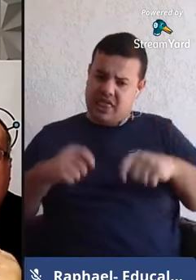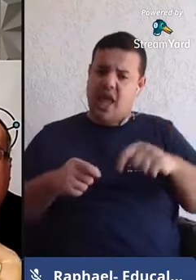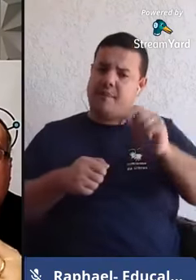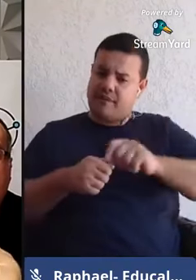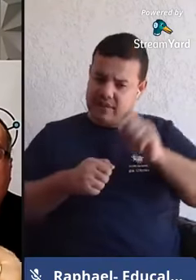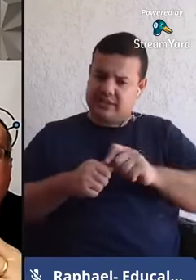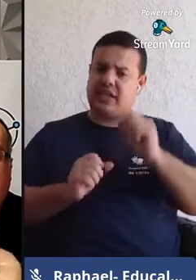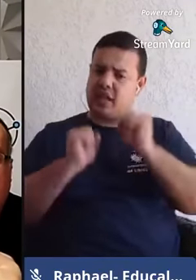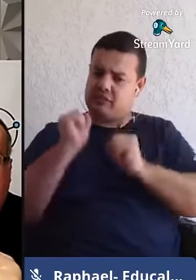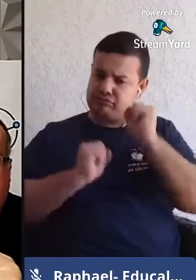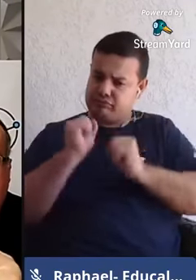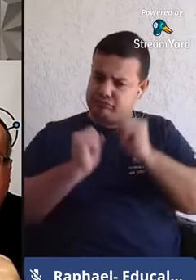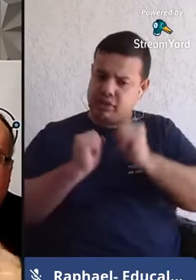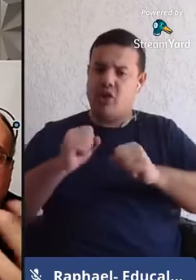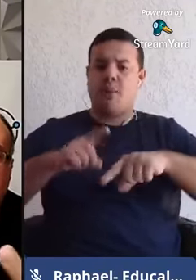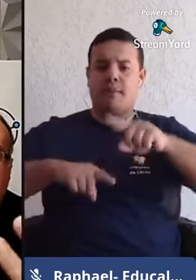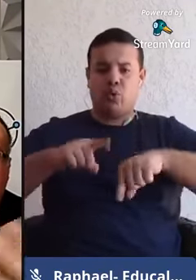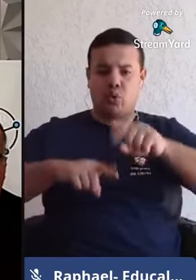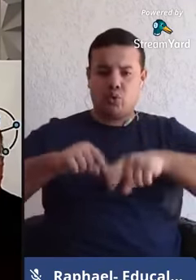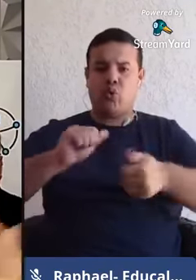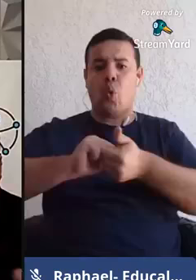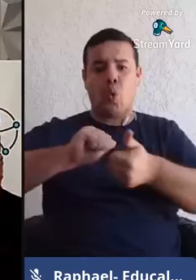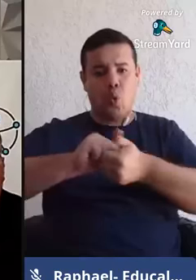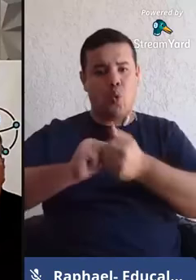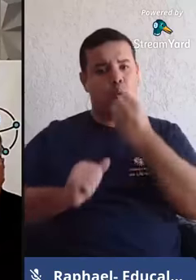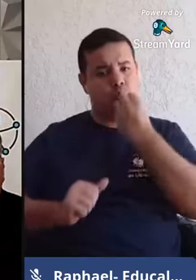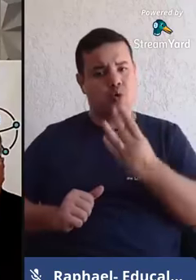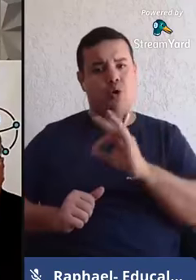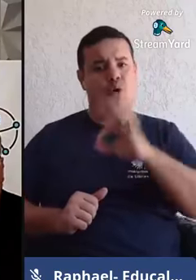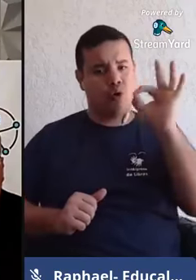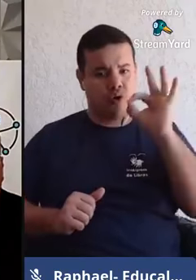fabricar produtos de qualidade. Poxa vida, eu estou nesse